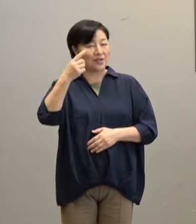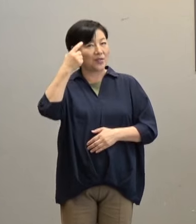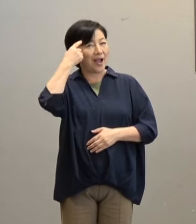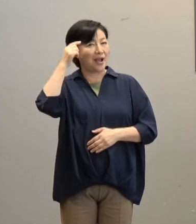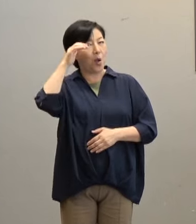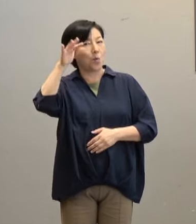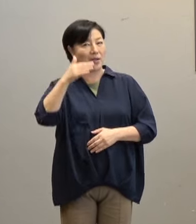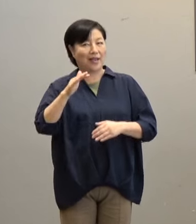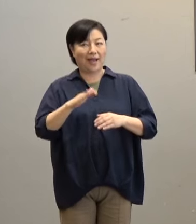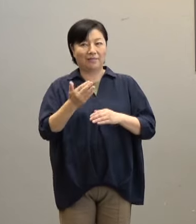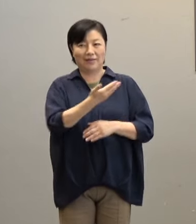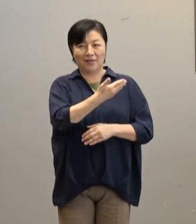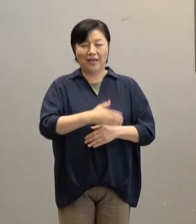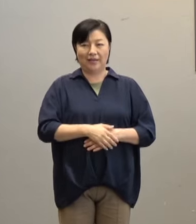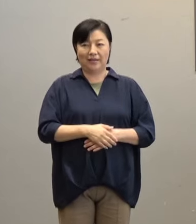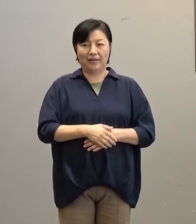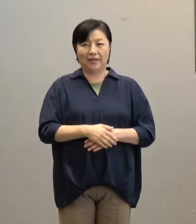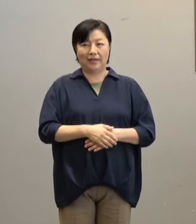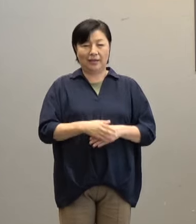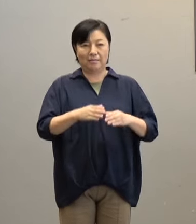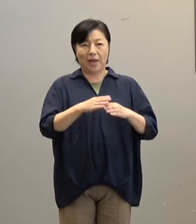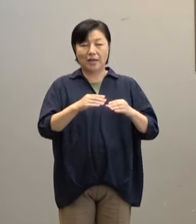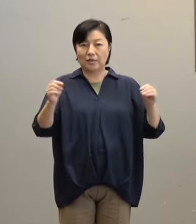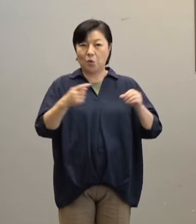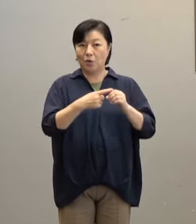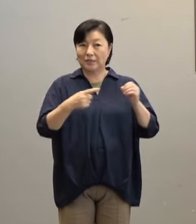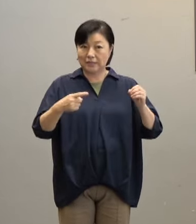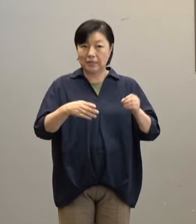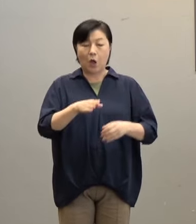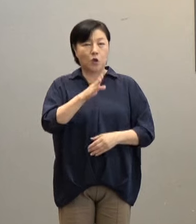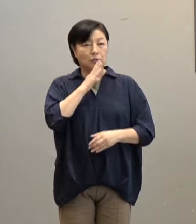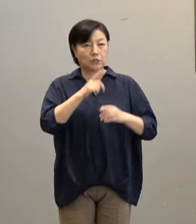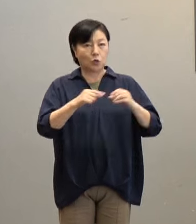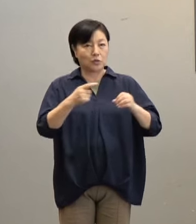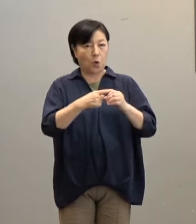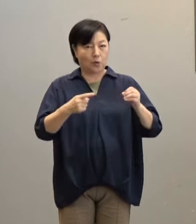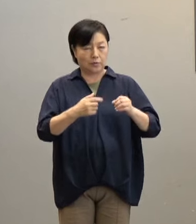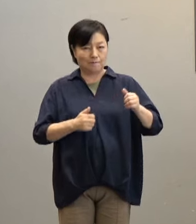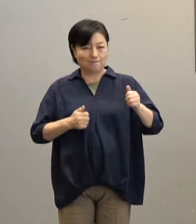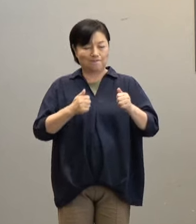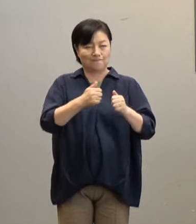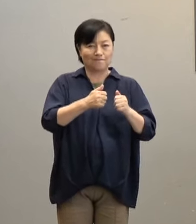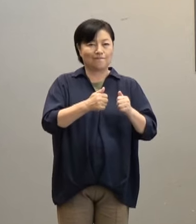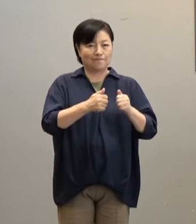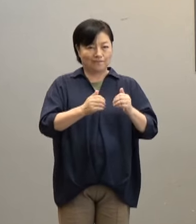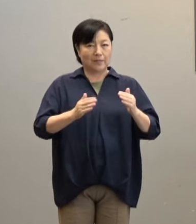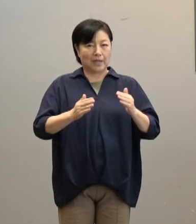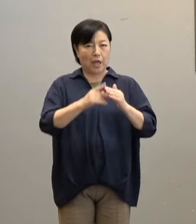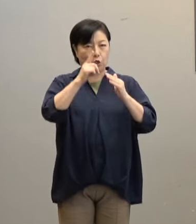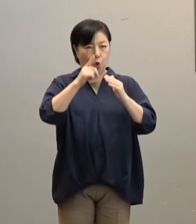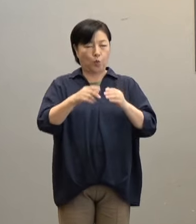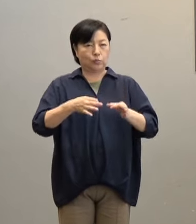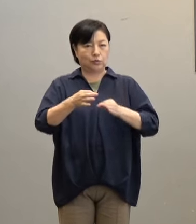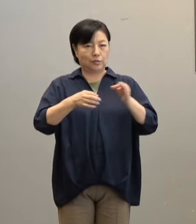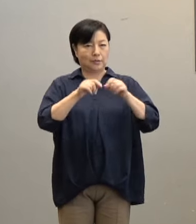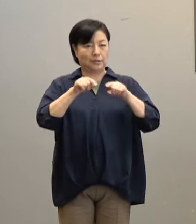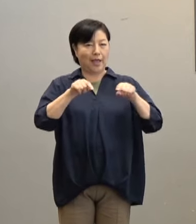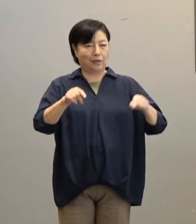があればお伺いしたいと、その日本一に向けて、真の日本一というのに向けてトップセールスというふうにしていきたいか、一言お伺いでき